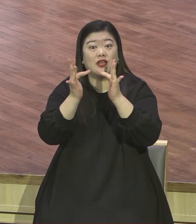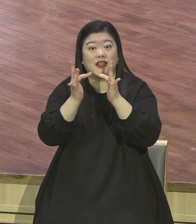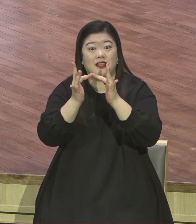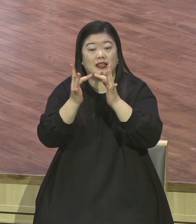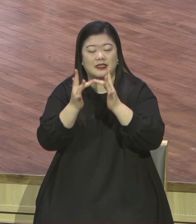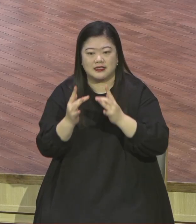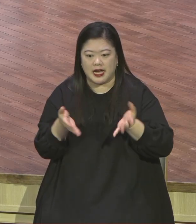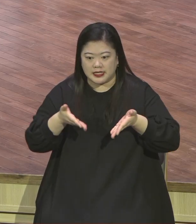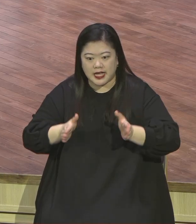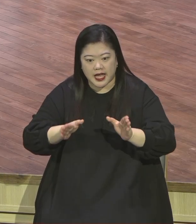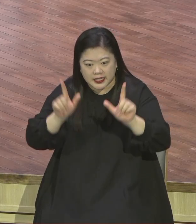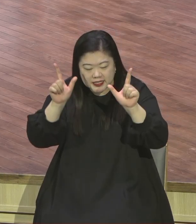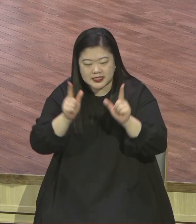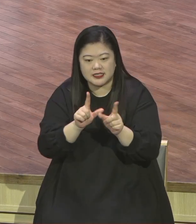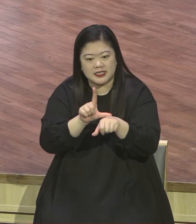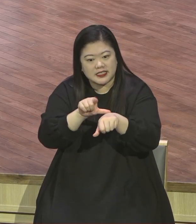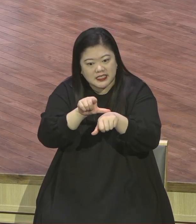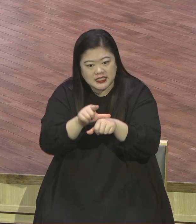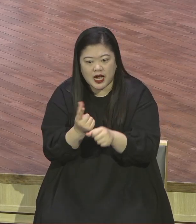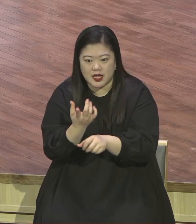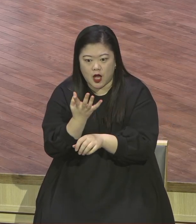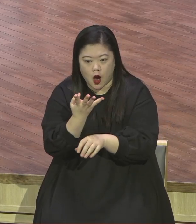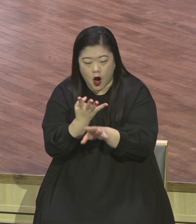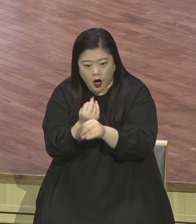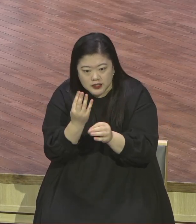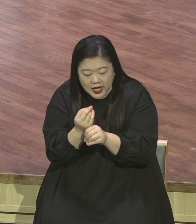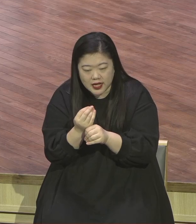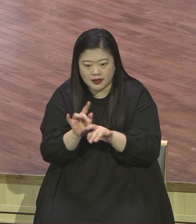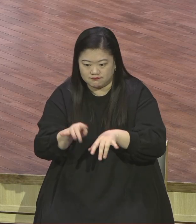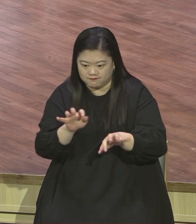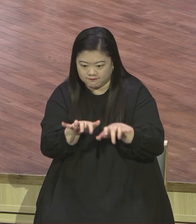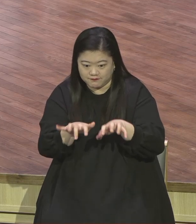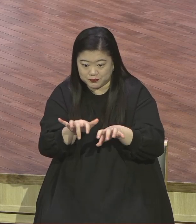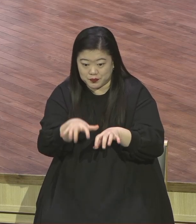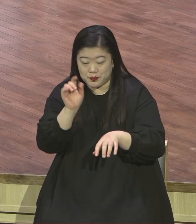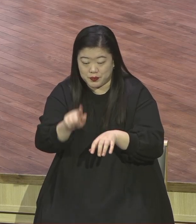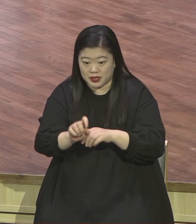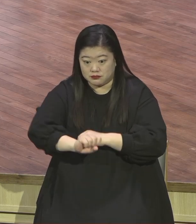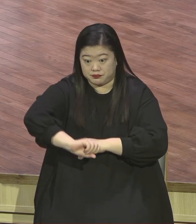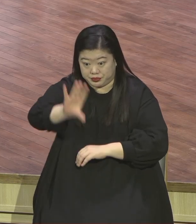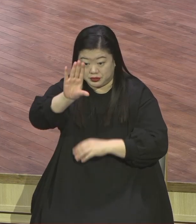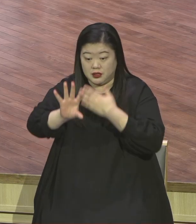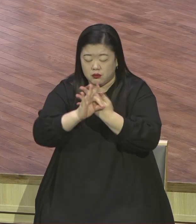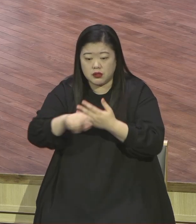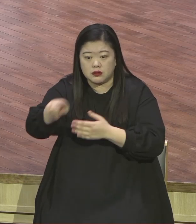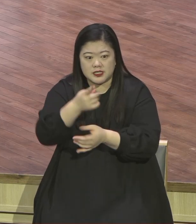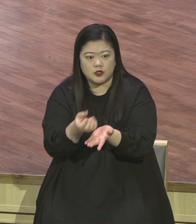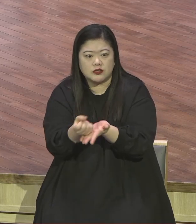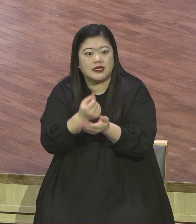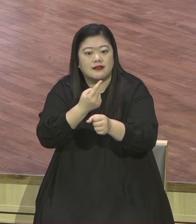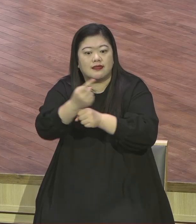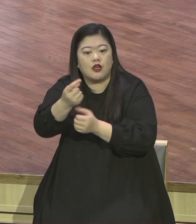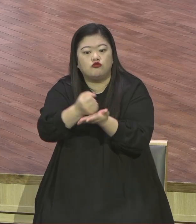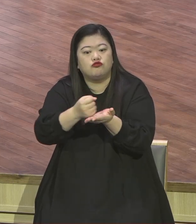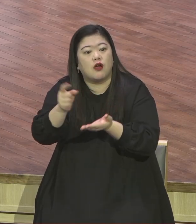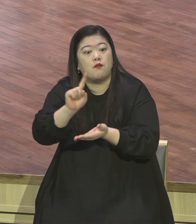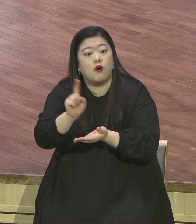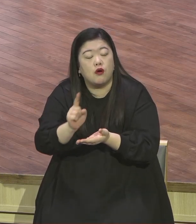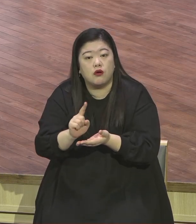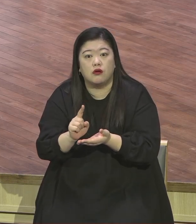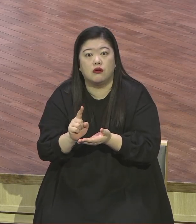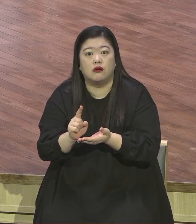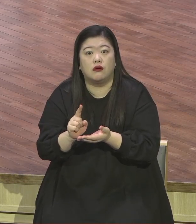곳이 막 생겨나고 점술 지금 시장 규모가 어느 정도냐 영화